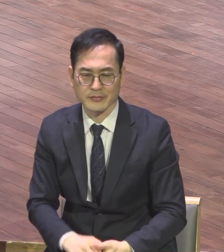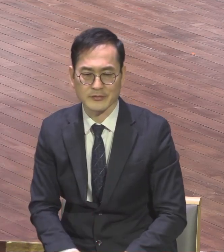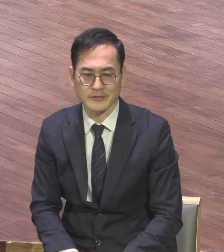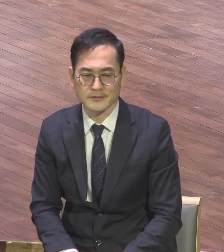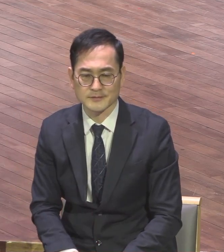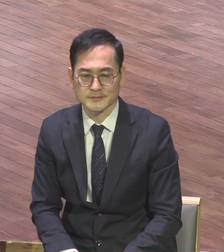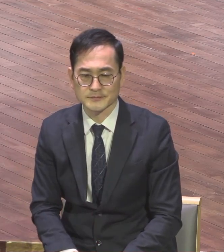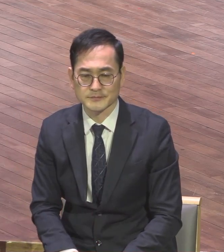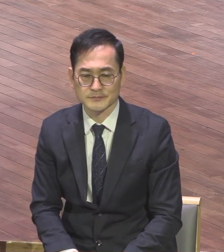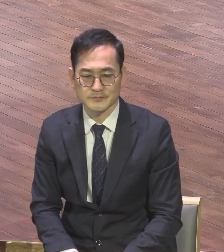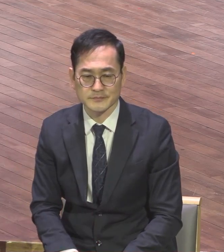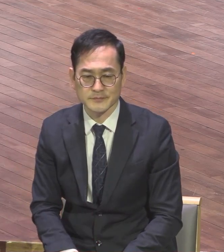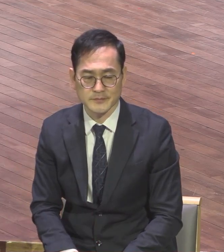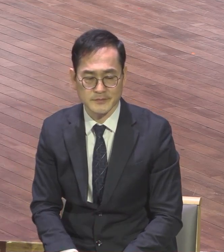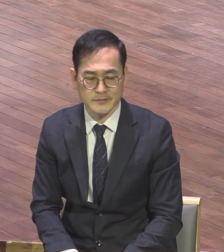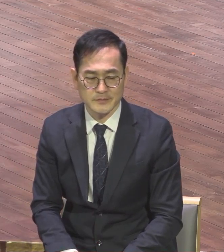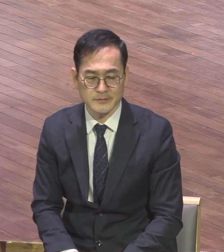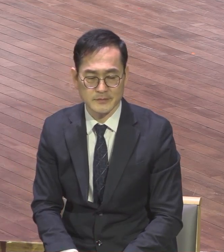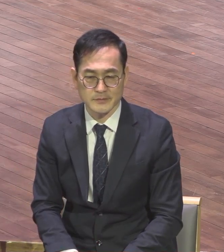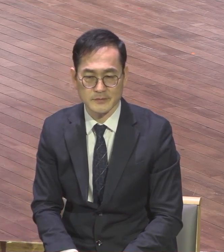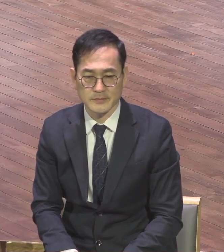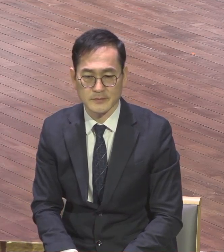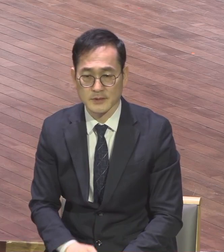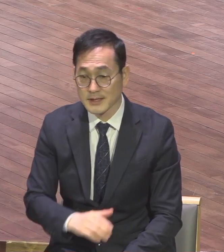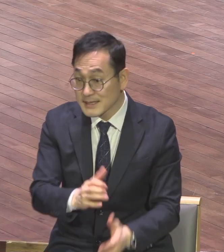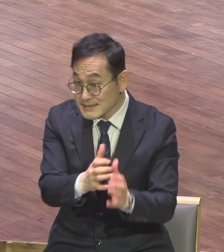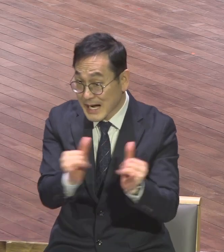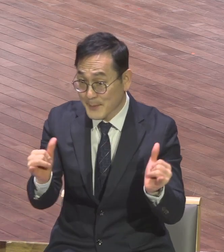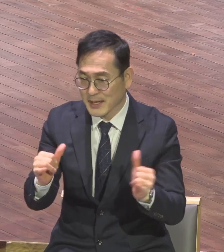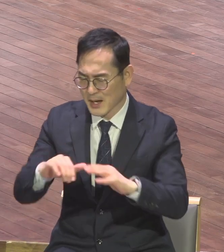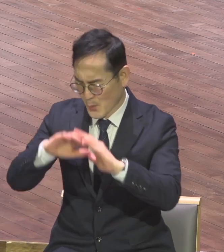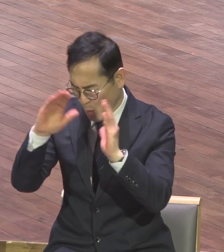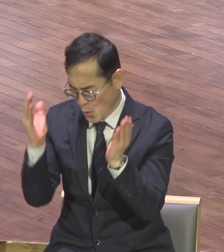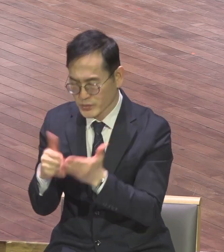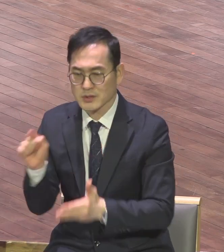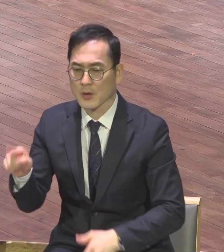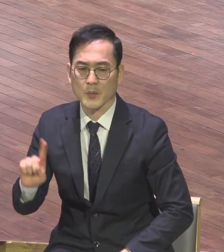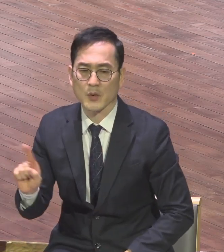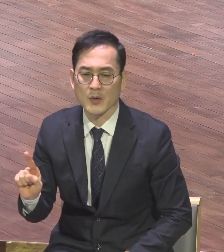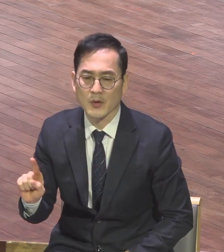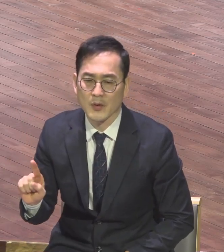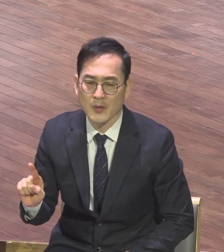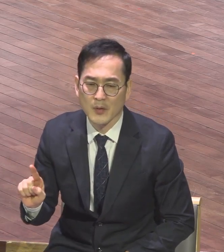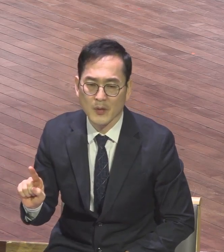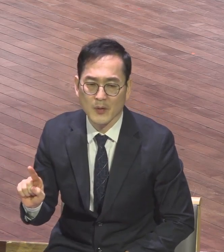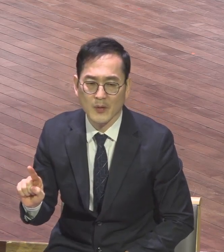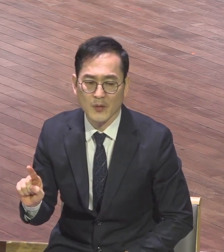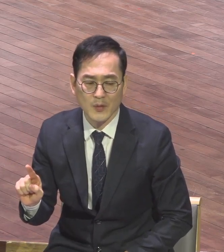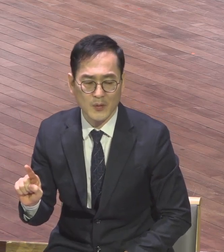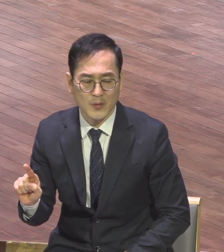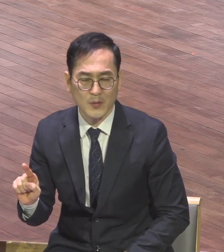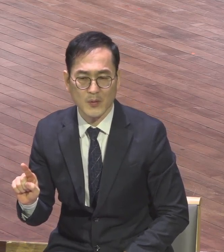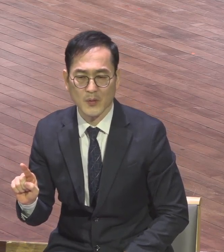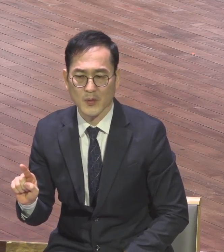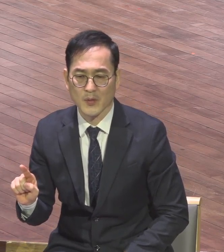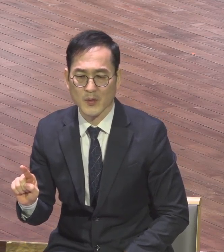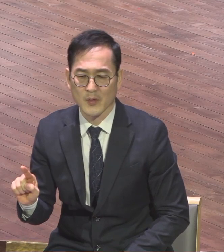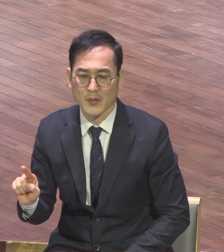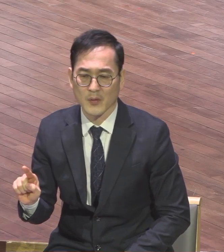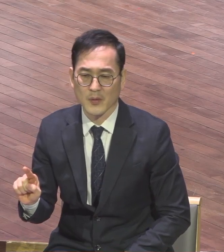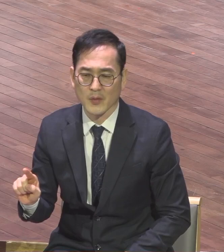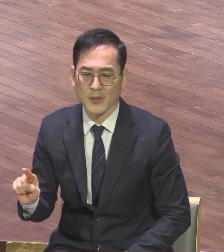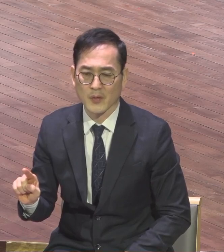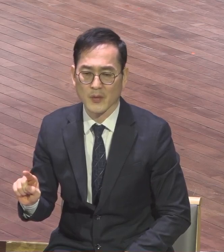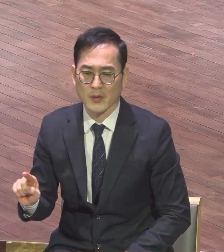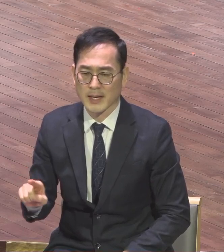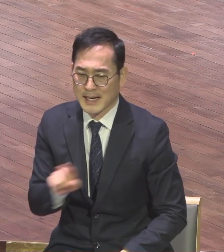존재인 인간에게 뭐가 모든 것입니까? 가장 중요한 게 무엇입니까? 전부가 무엇입니까?